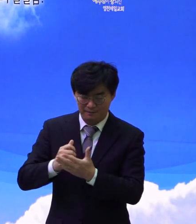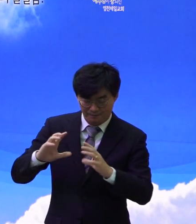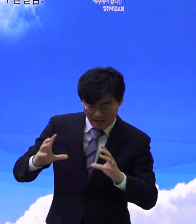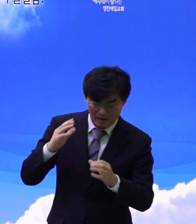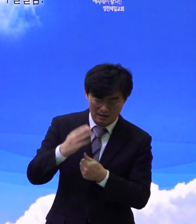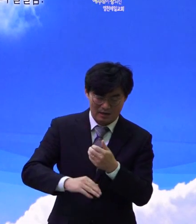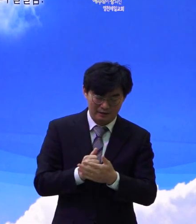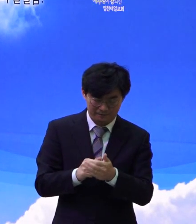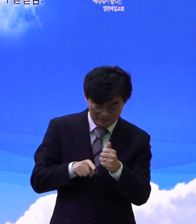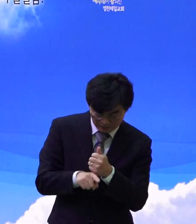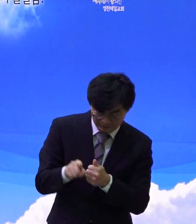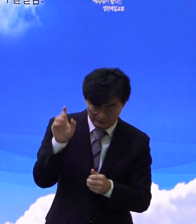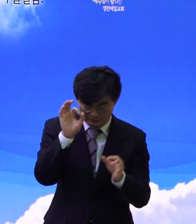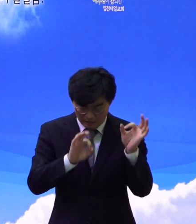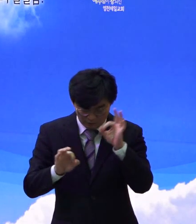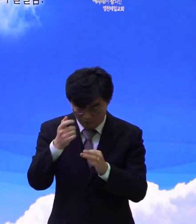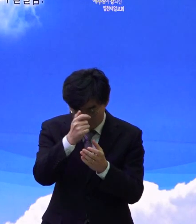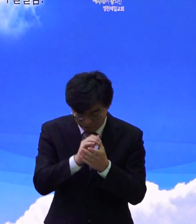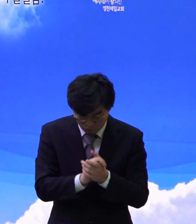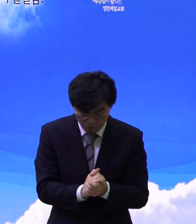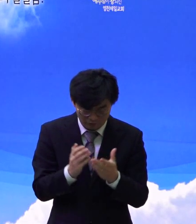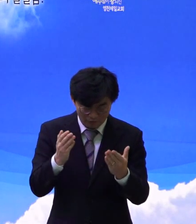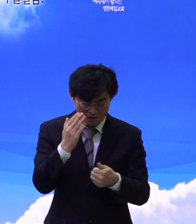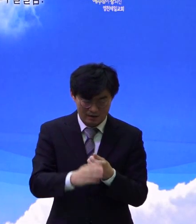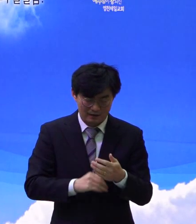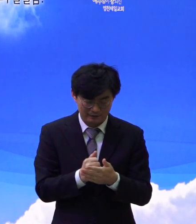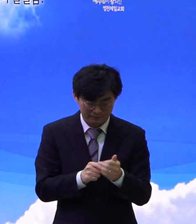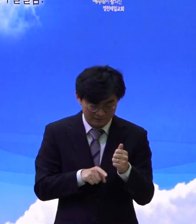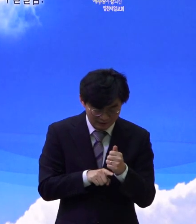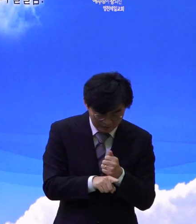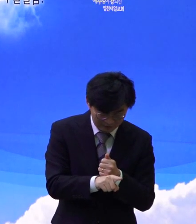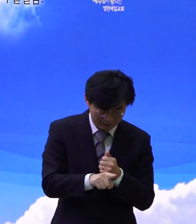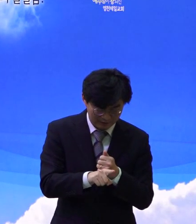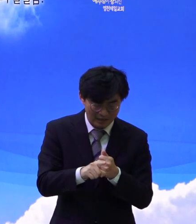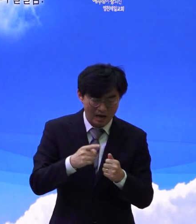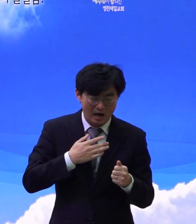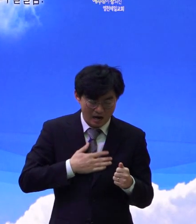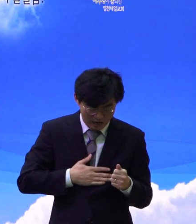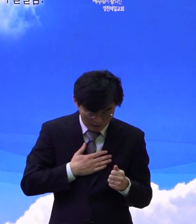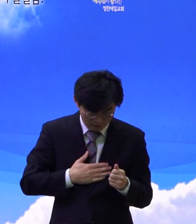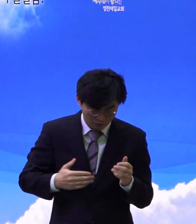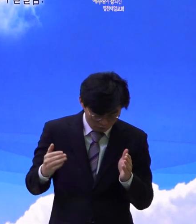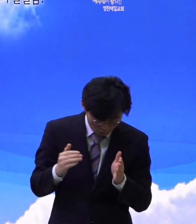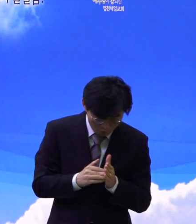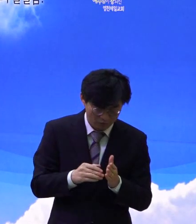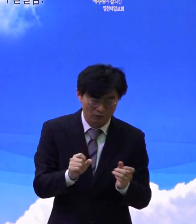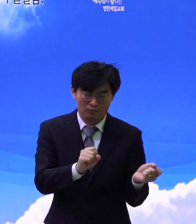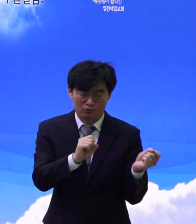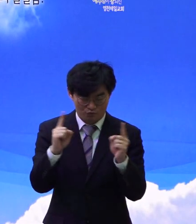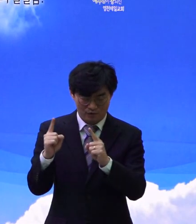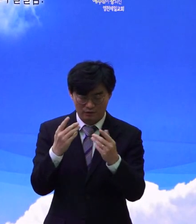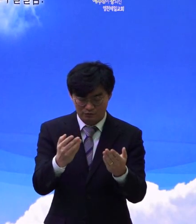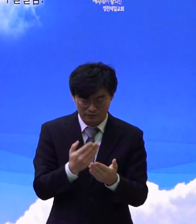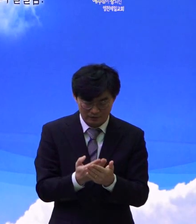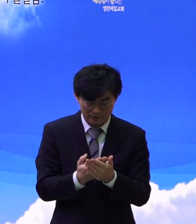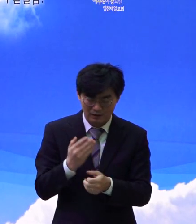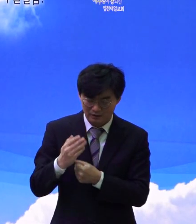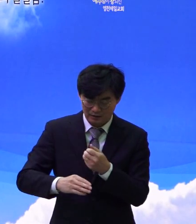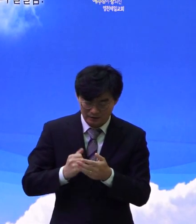구하고 하나님의 뜻을 깨달으며 새로운 다짐으로 부흥케 하옵소서. 하나님